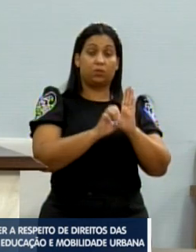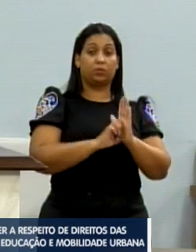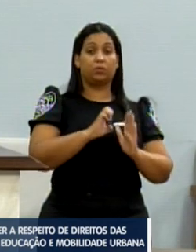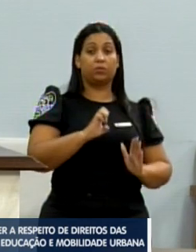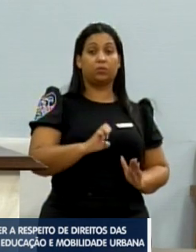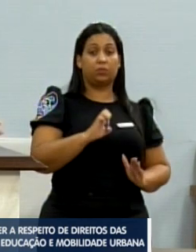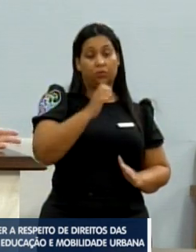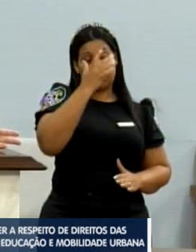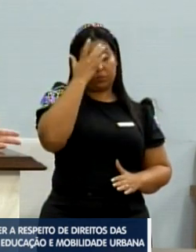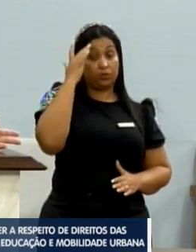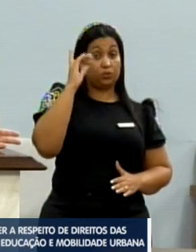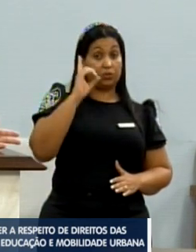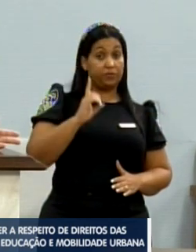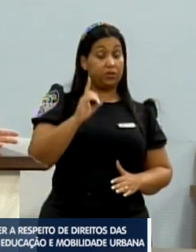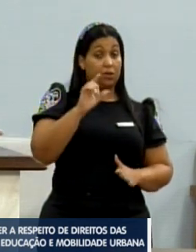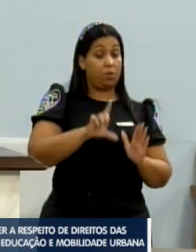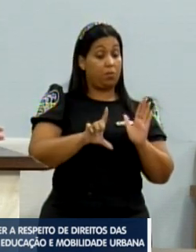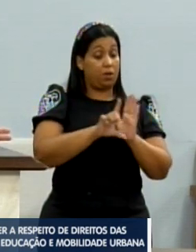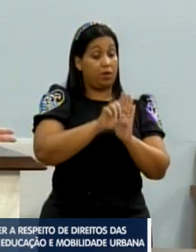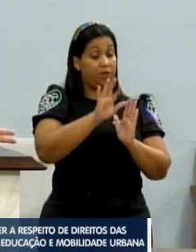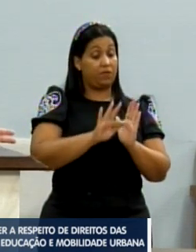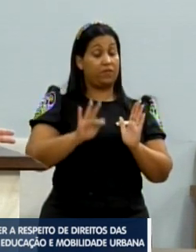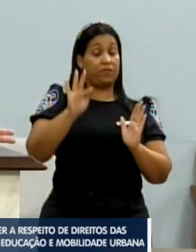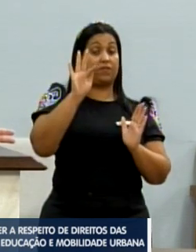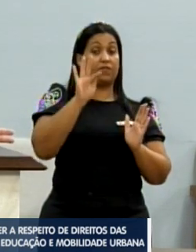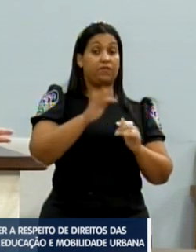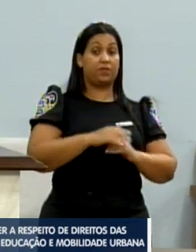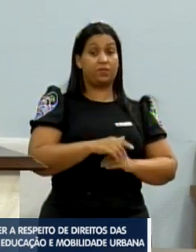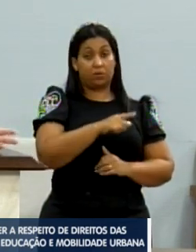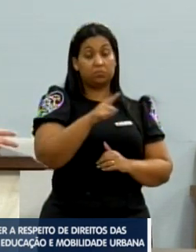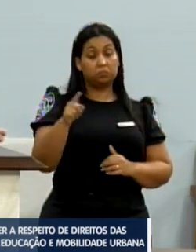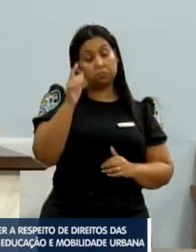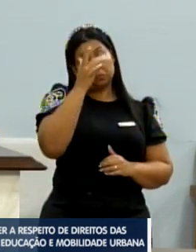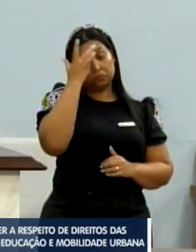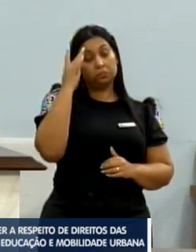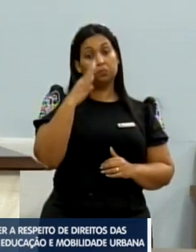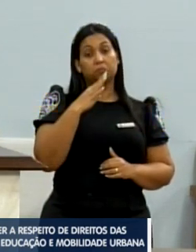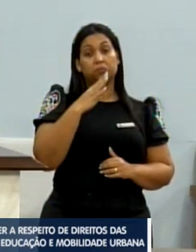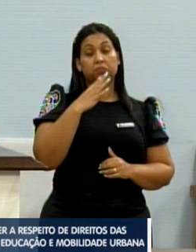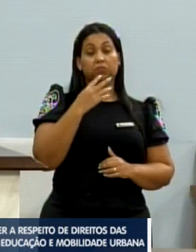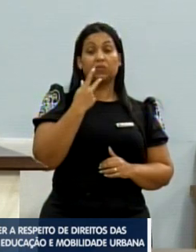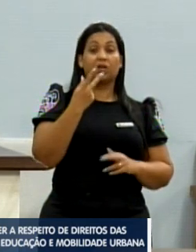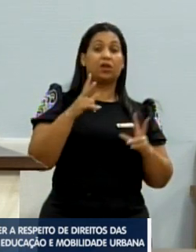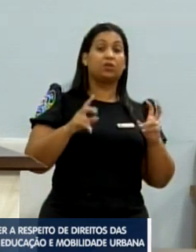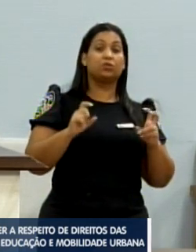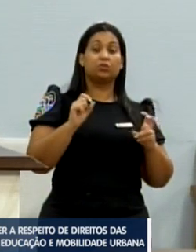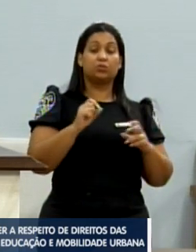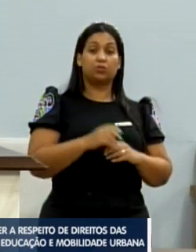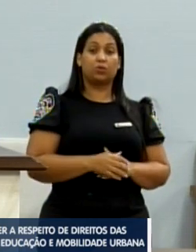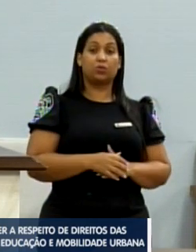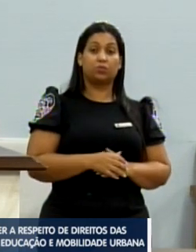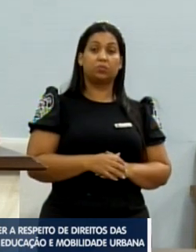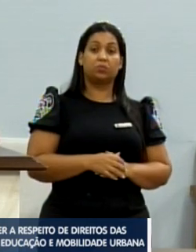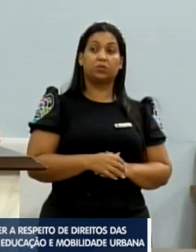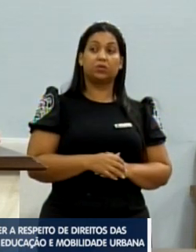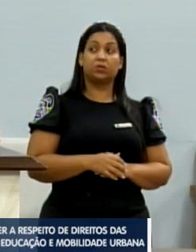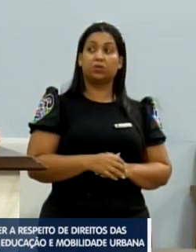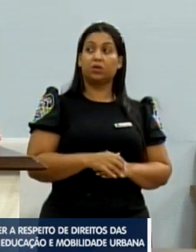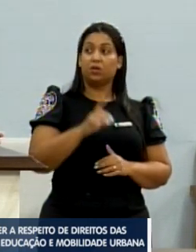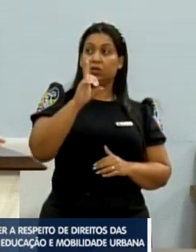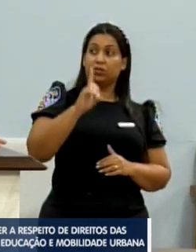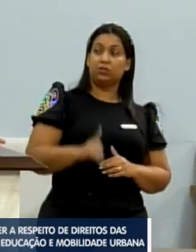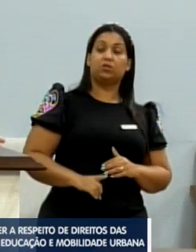exemplo, uma lei federal que deve ser de conhecimento de todos. Lá se fala sobre barreiras arquitetônicas,